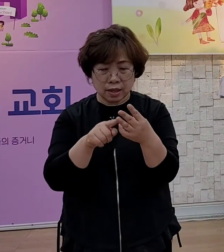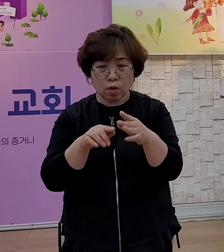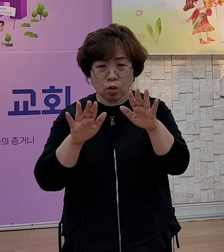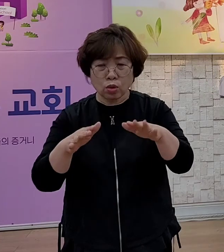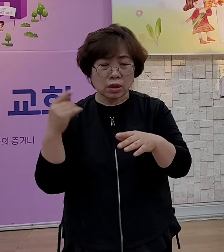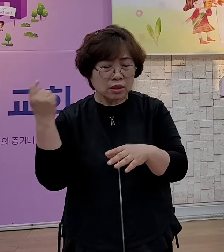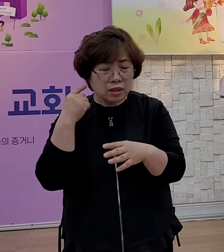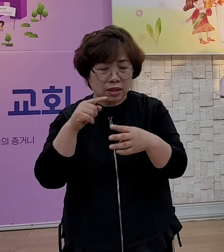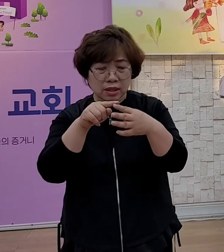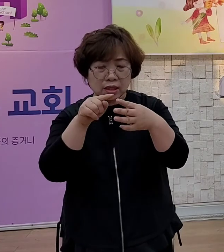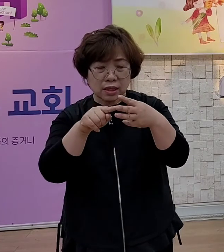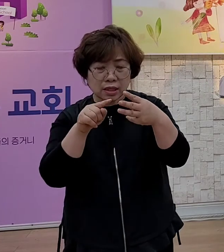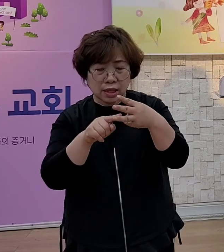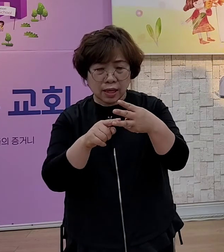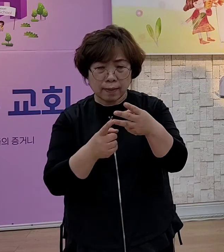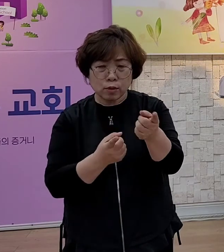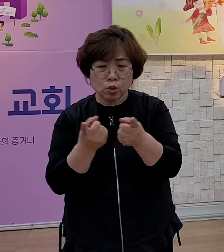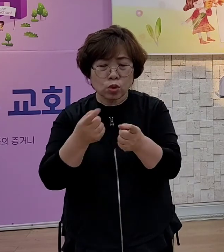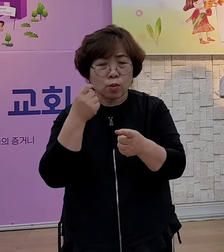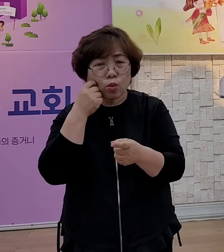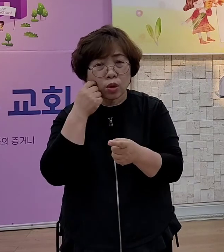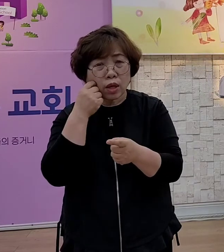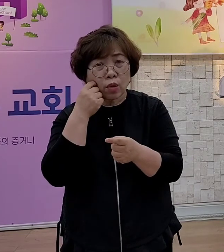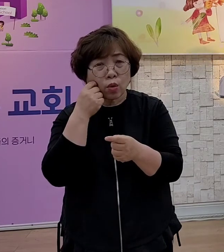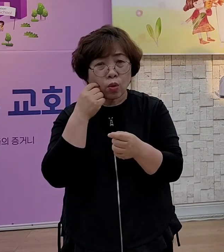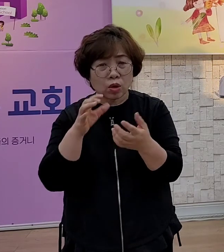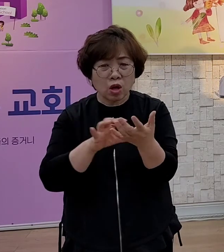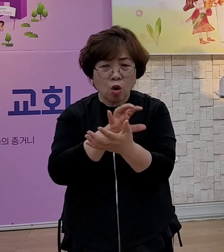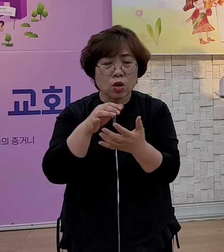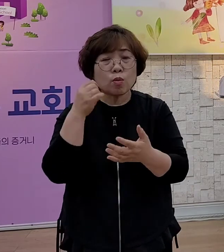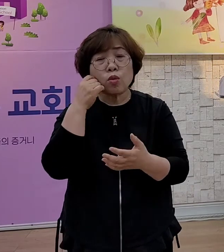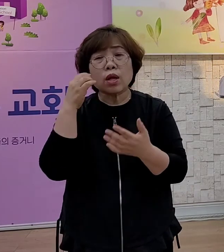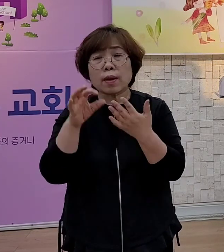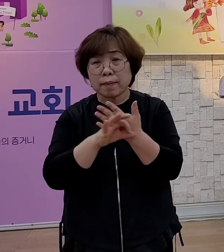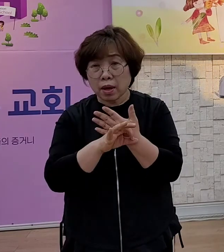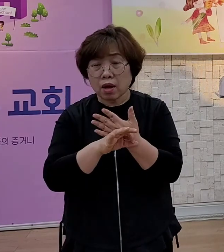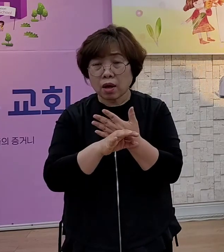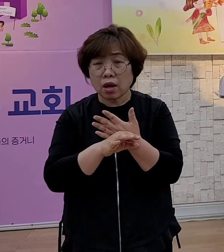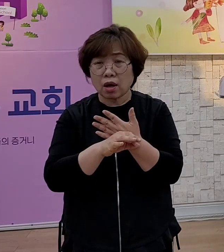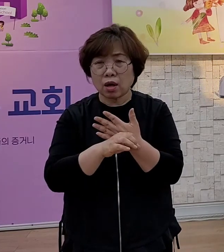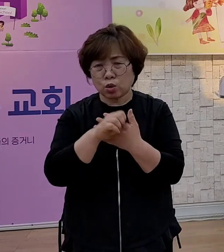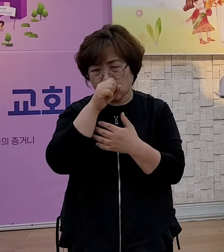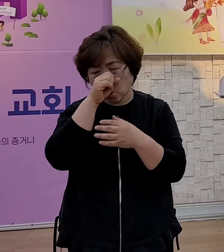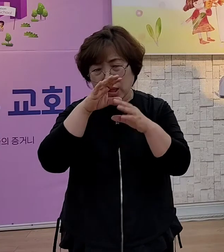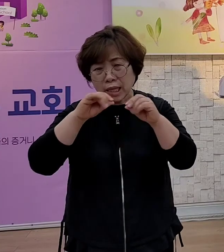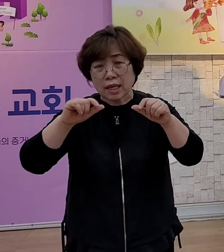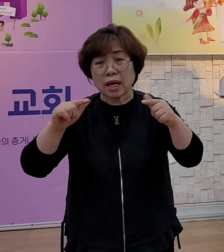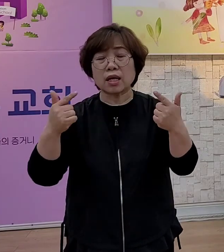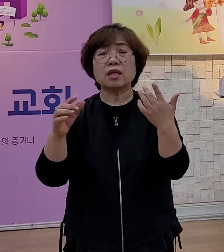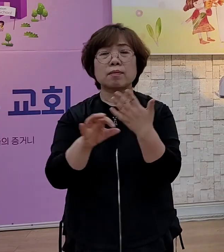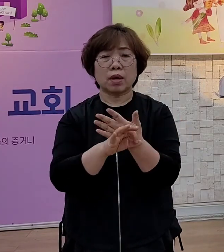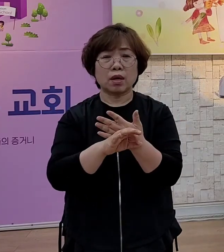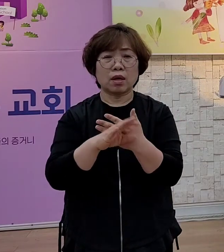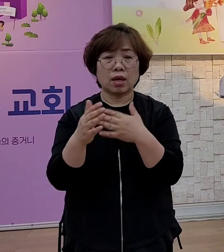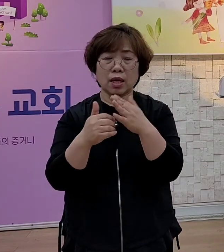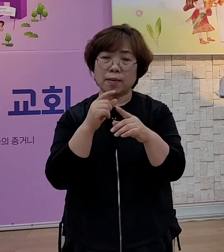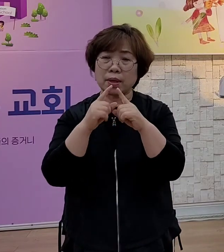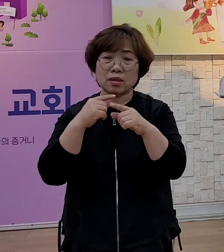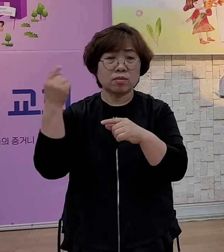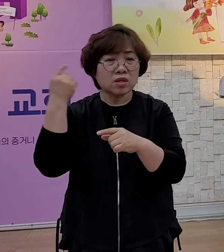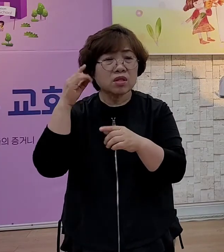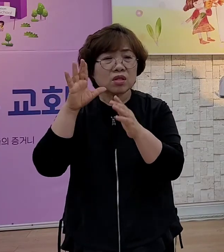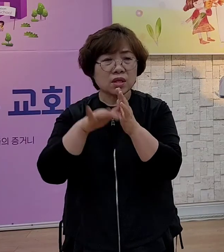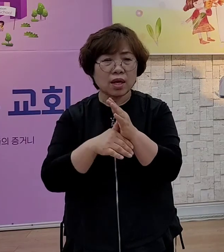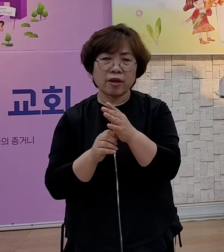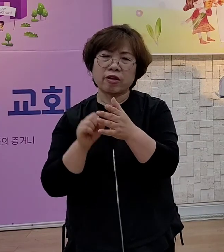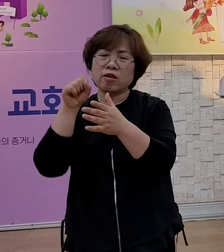준비된 옥토 같은 마음밭이 아니고서는 이 하나님의 말씀을 제대로 받을 수가 없다라는 것을 오늘 야고보는 말씀하고 있다는